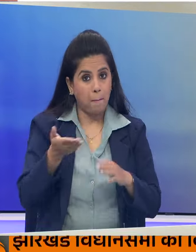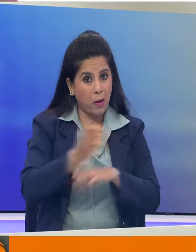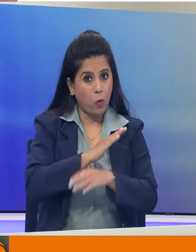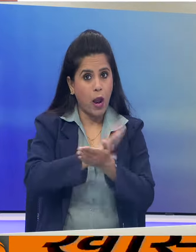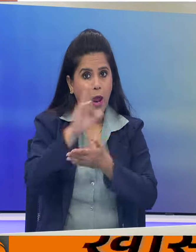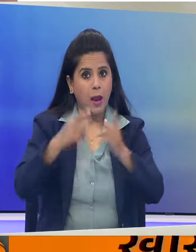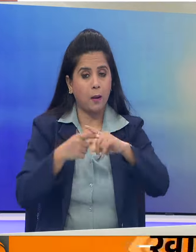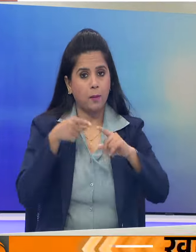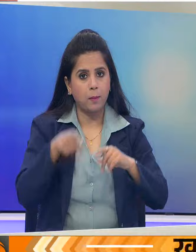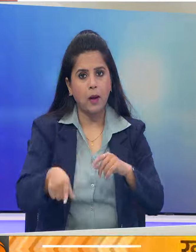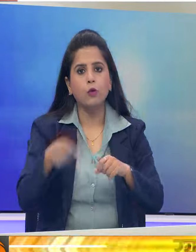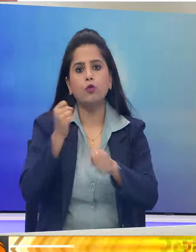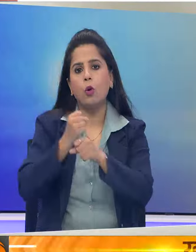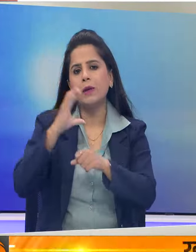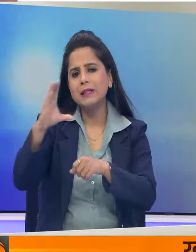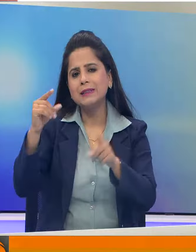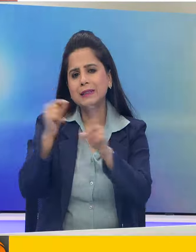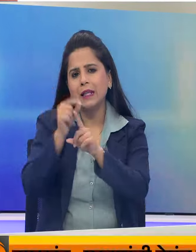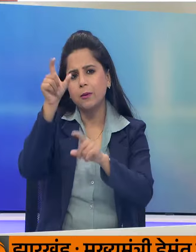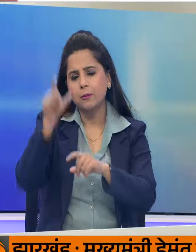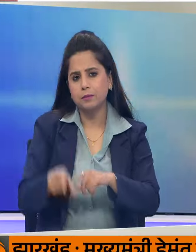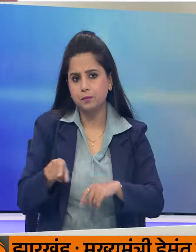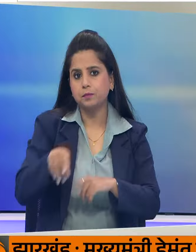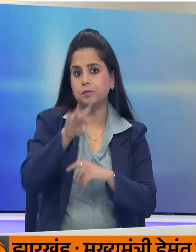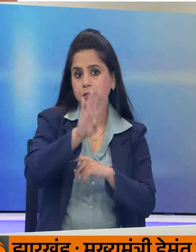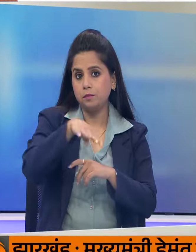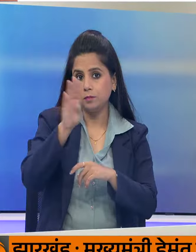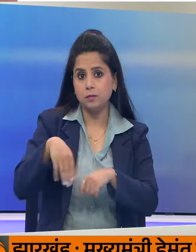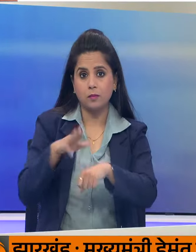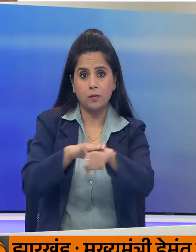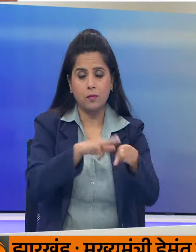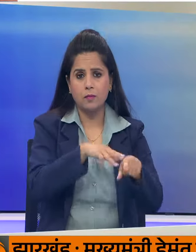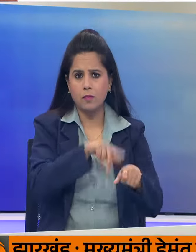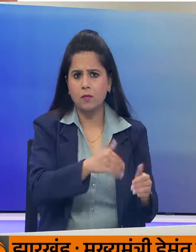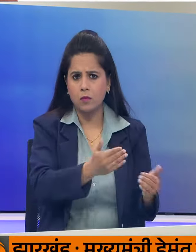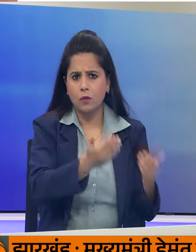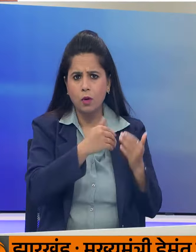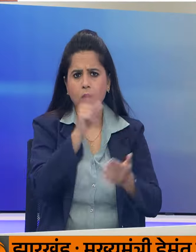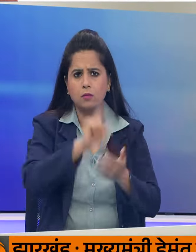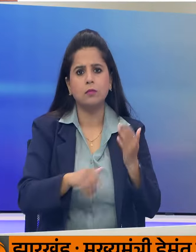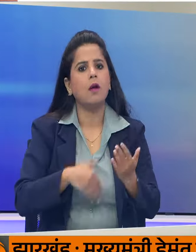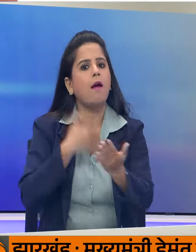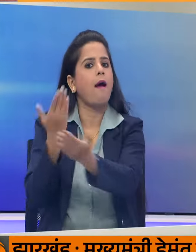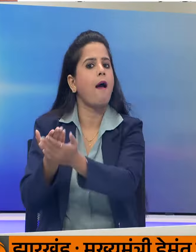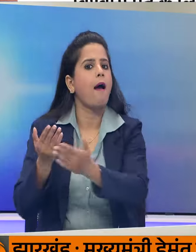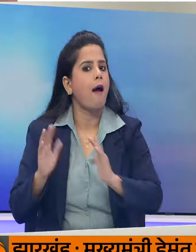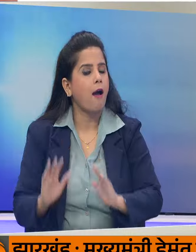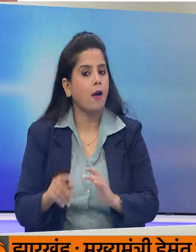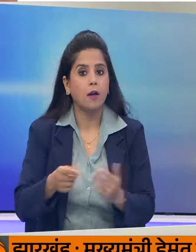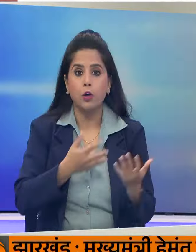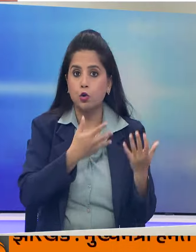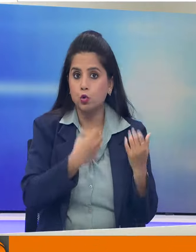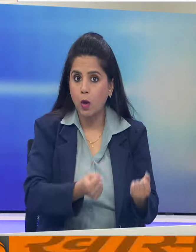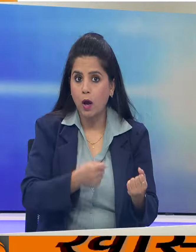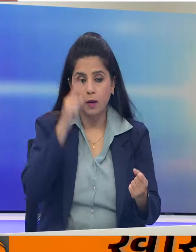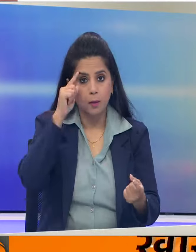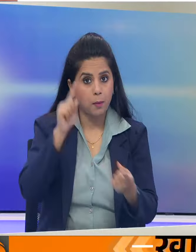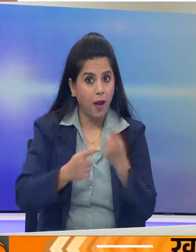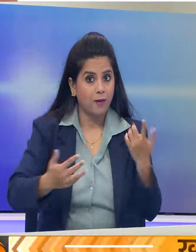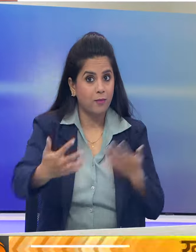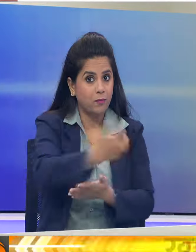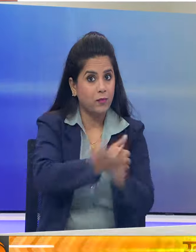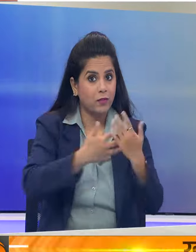ने राज्यपाल सीपी राधाकृष्णन को 44 विधायकों का समर्थन का पत्र सौंपा था। विश्वास मत हासिल करने के